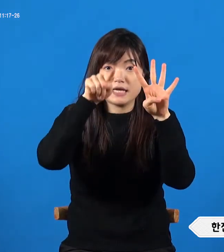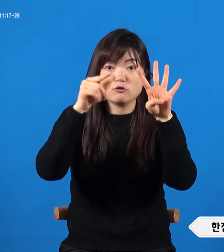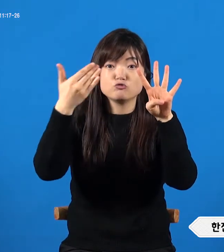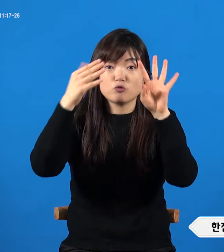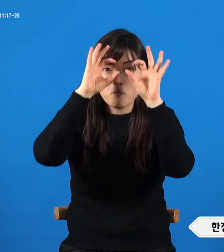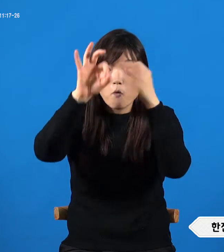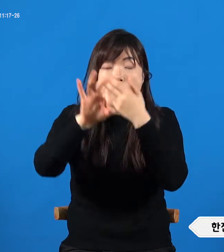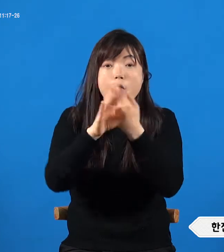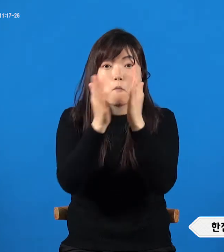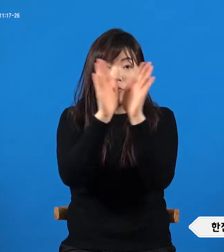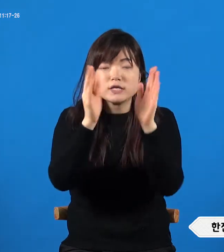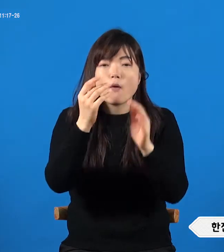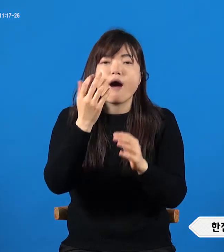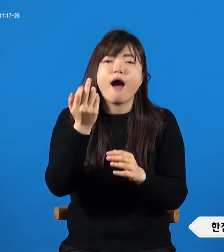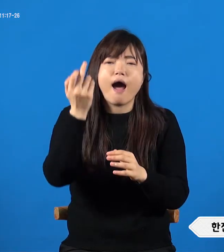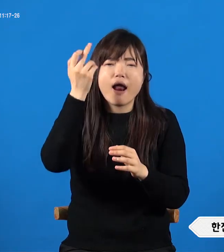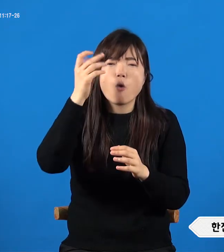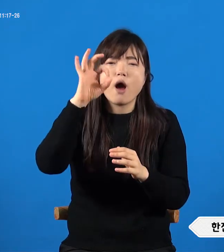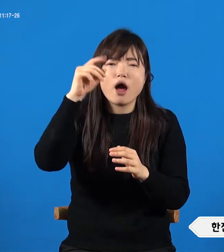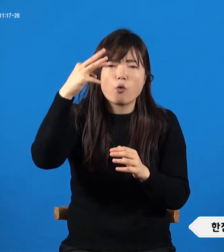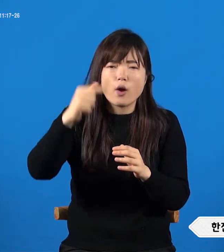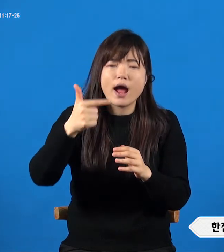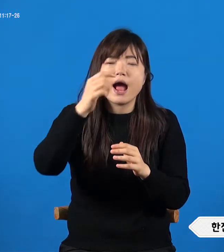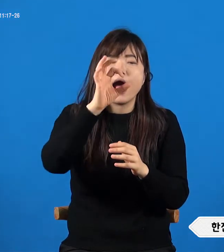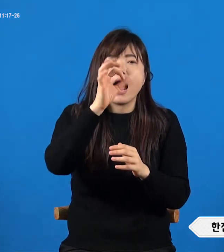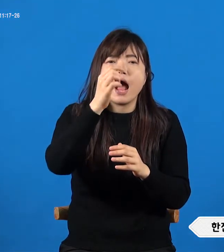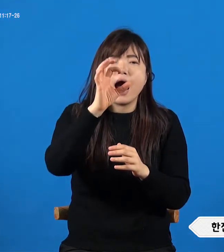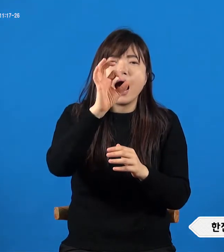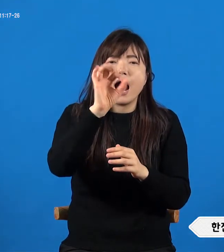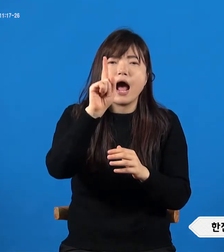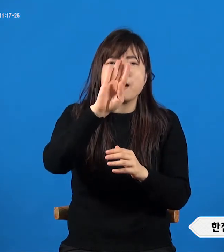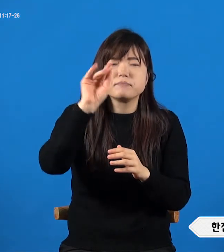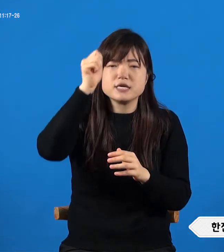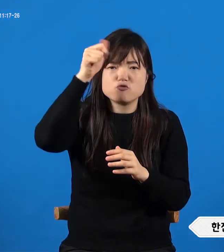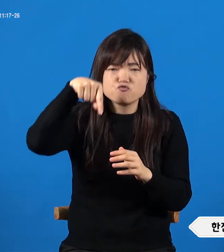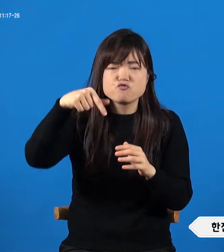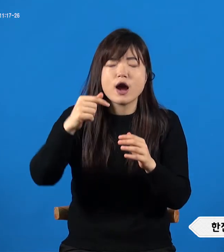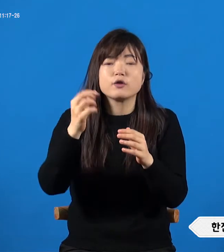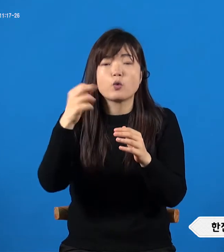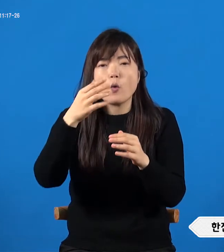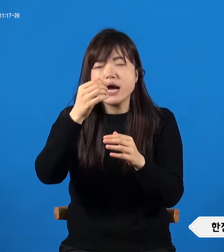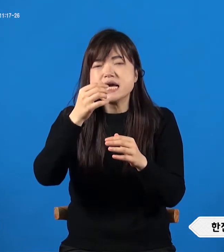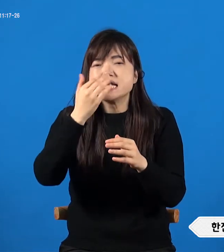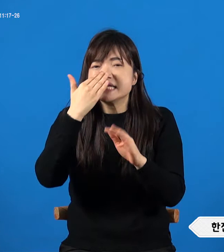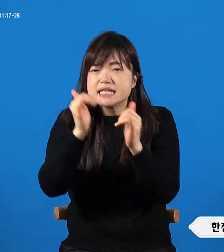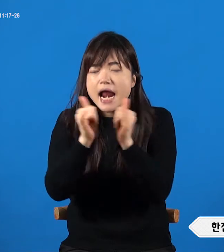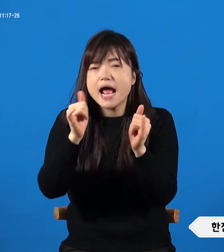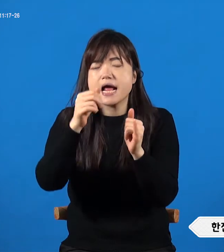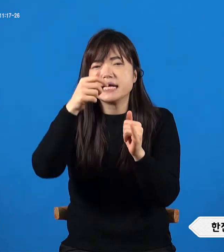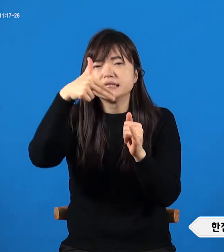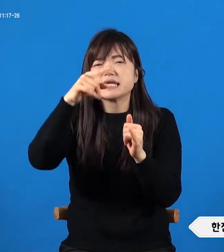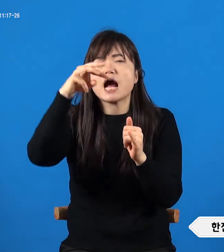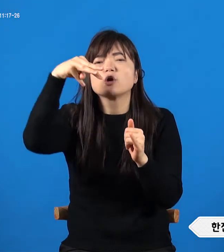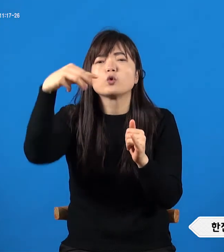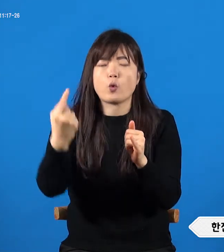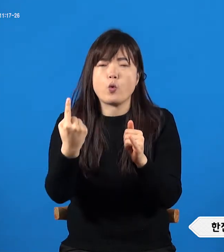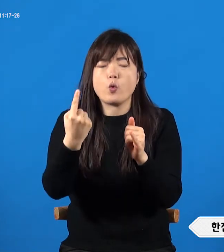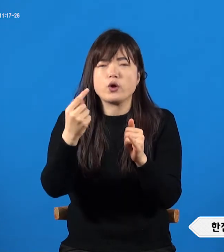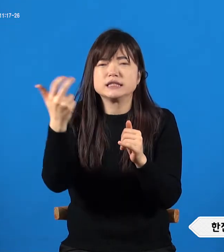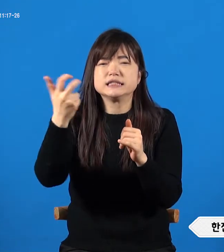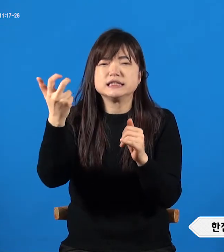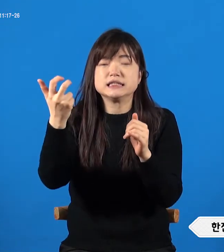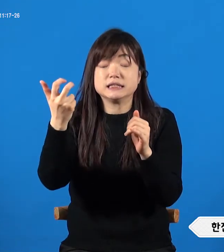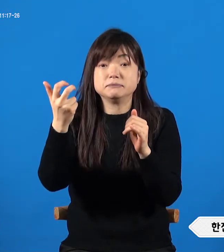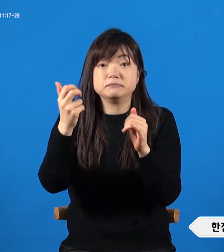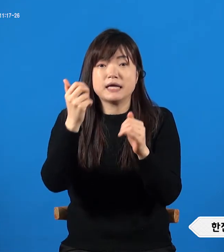보면 모세와 아론과 나답과 아비후와 이스라엘의 장로 70인이 올라가서 이스라엘의